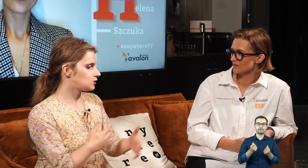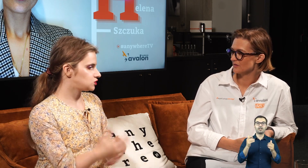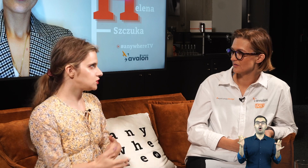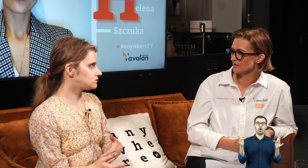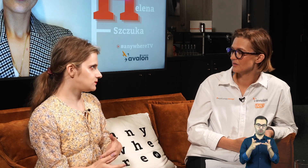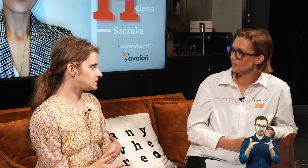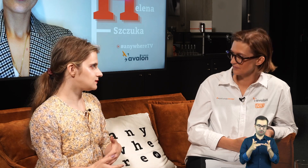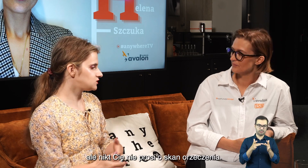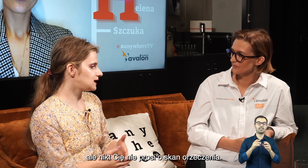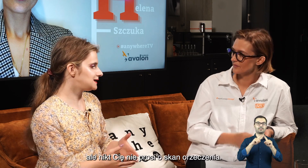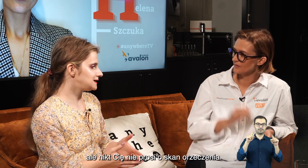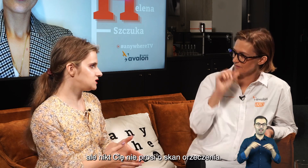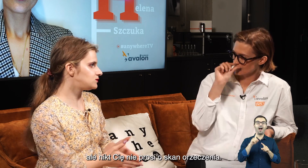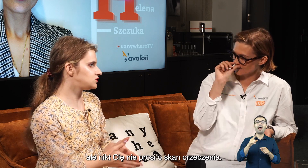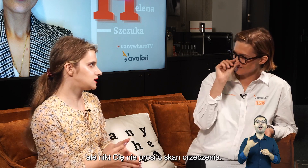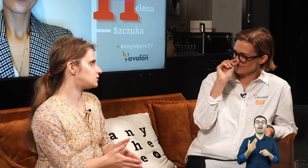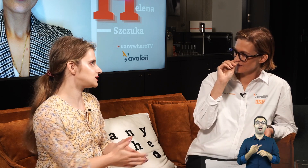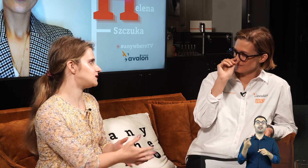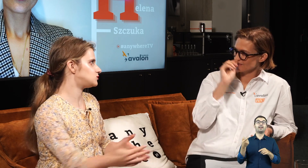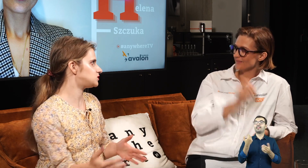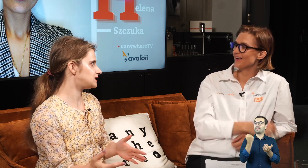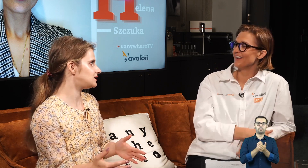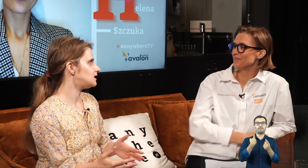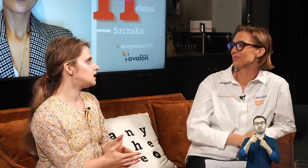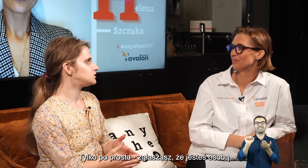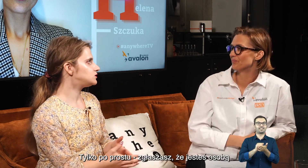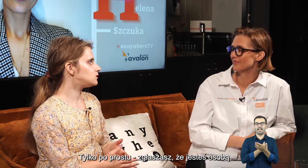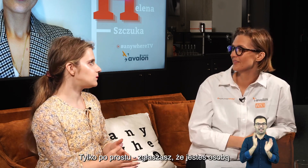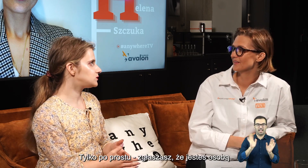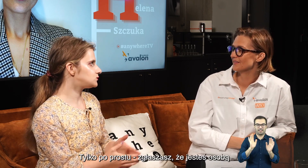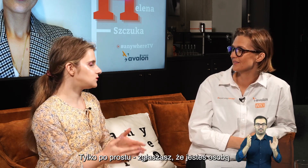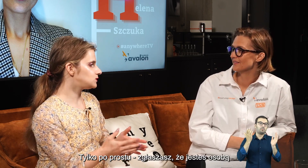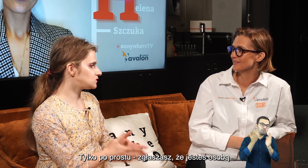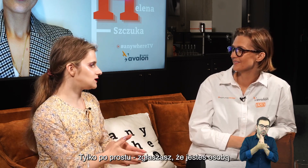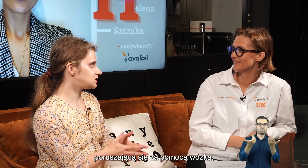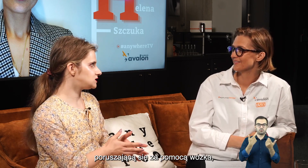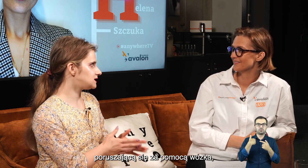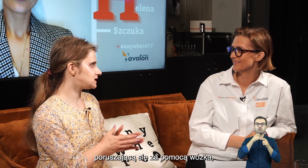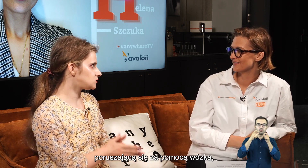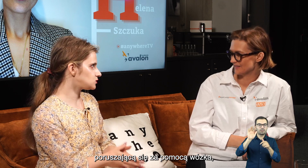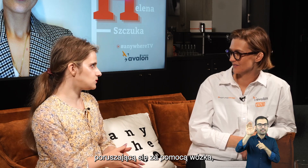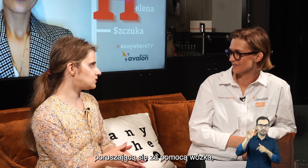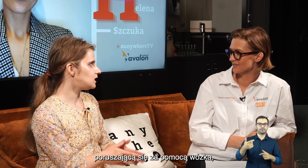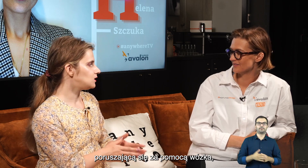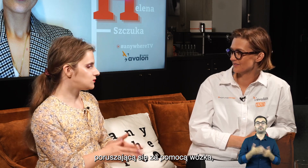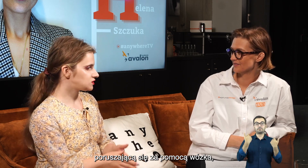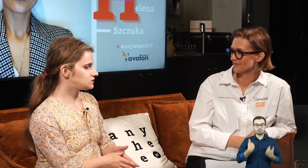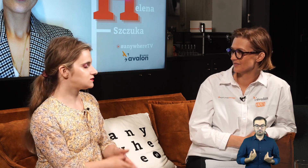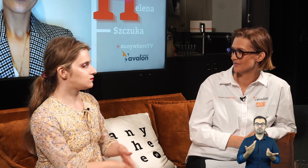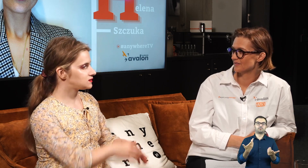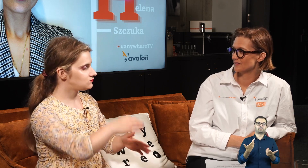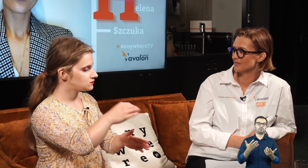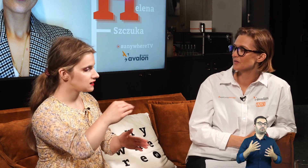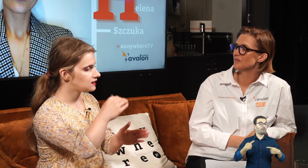jakby orzeczoną niepełnosprawność, ale nikt cię nie prosi, tak, o skan orzeczenia. Aha. Tylko po prostu zgłaszasz, że jesteś osobą poruszającą